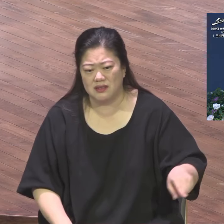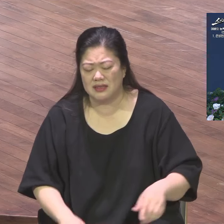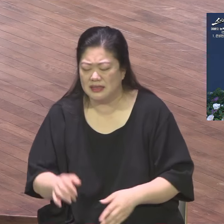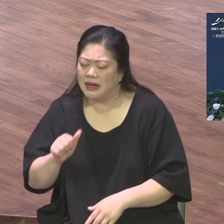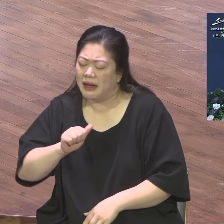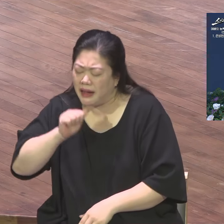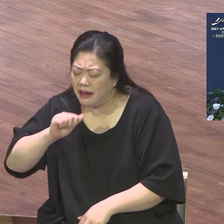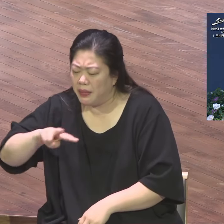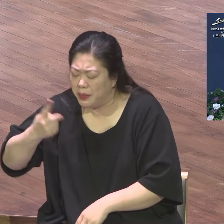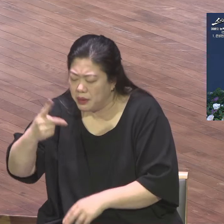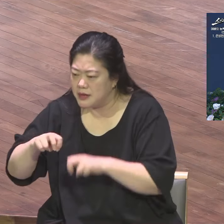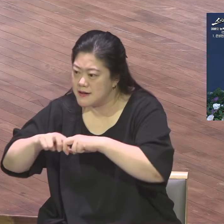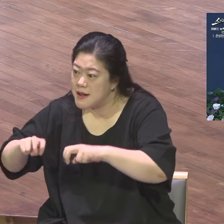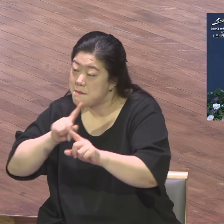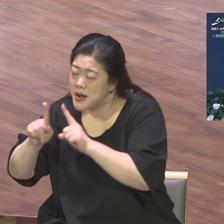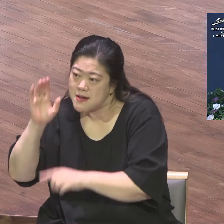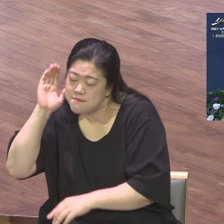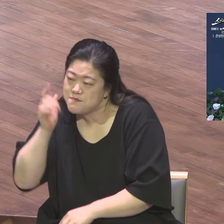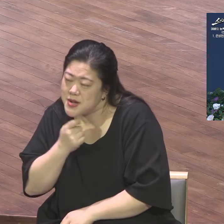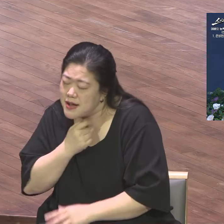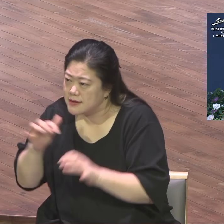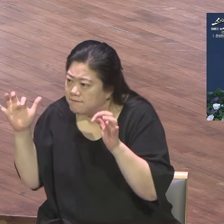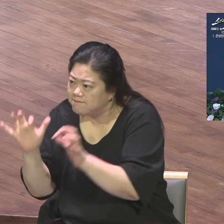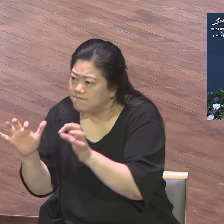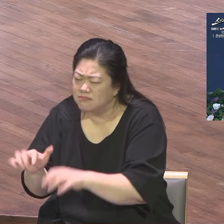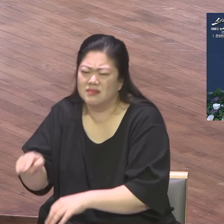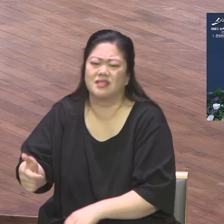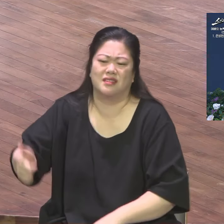없어요. 우매한 자들의 재물보다